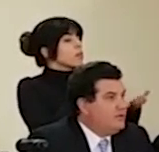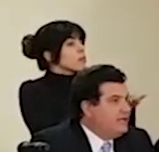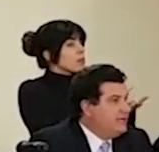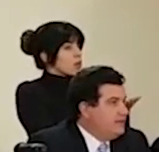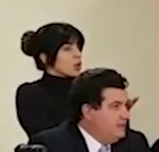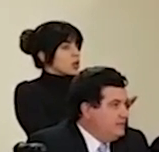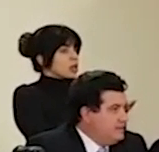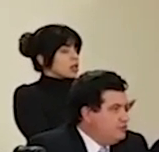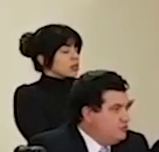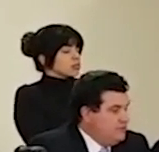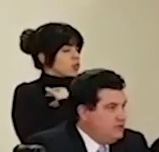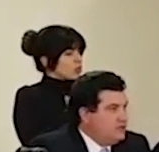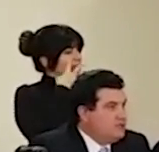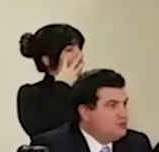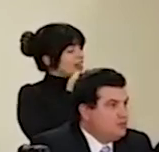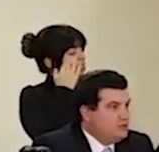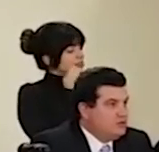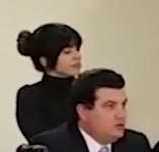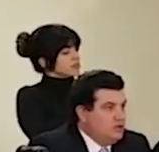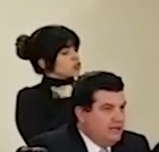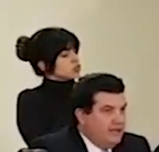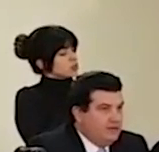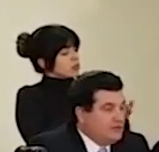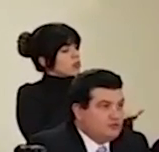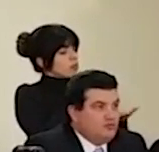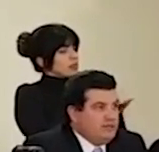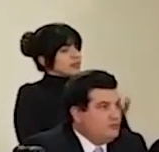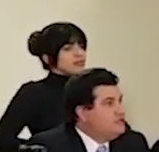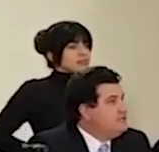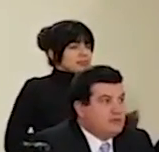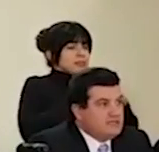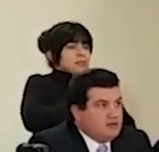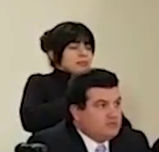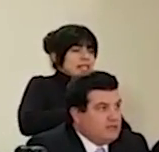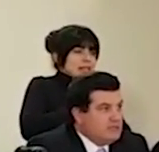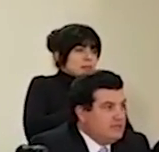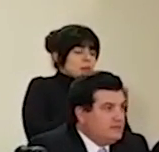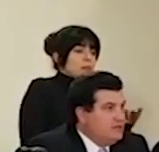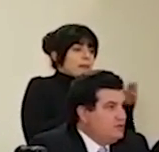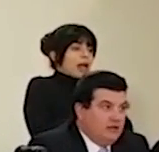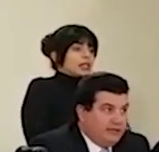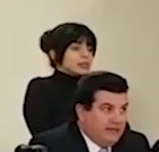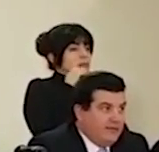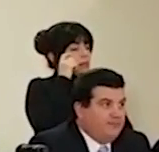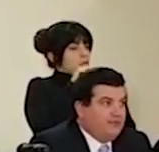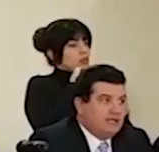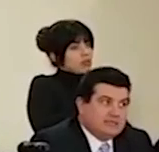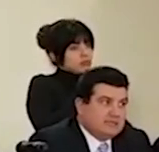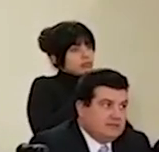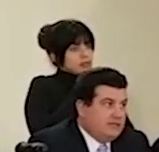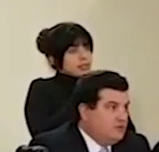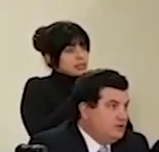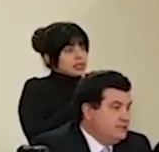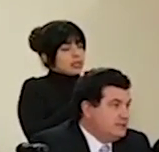Poder Ejecutivo cree, estamos convencidos de que hemos propuesto los gastos mínimos indispensables para salir con la tarea.